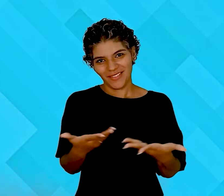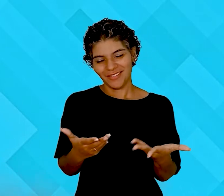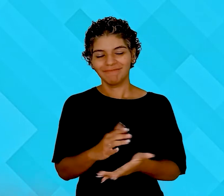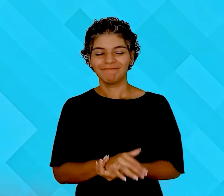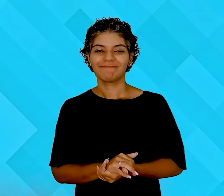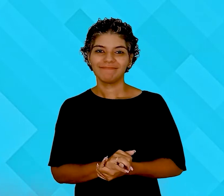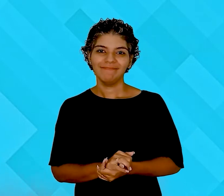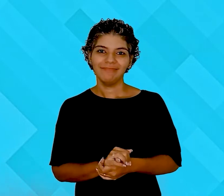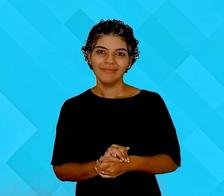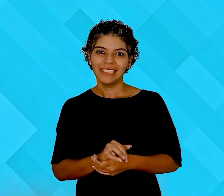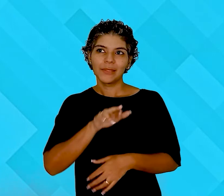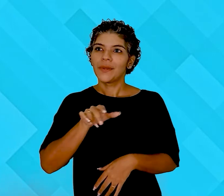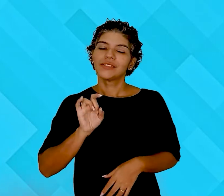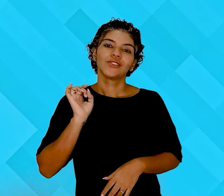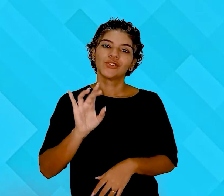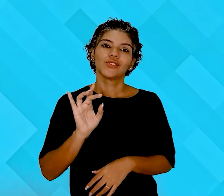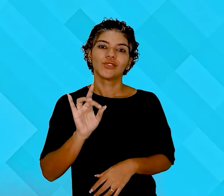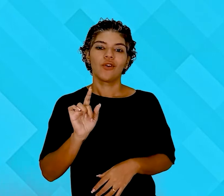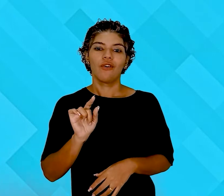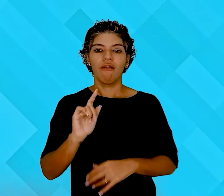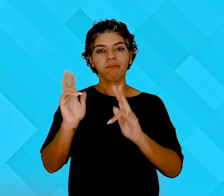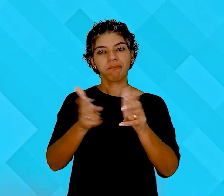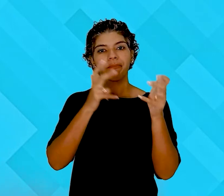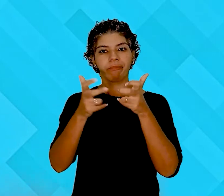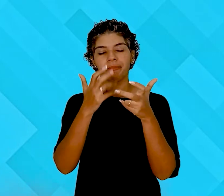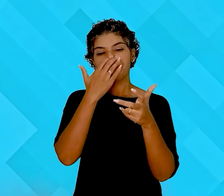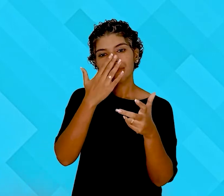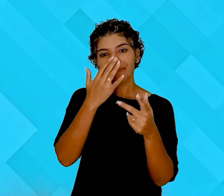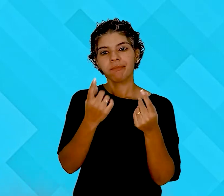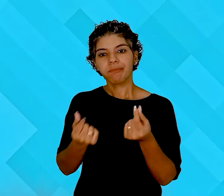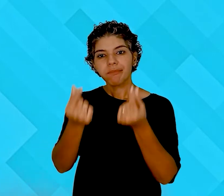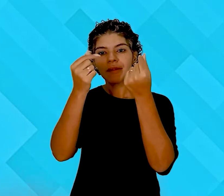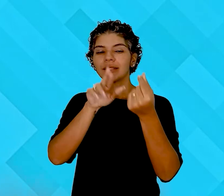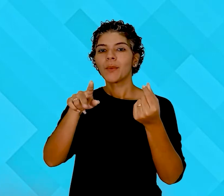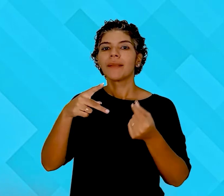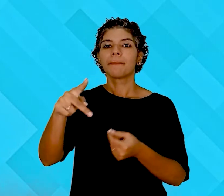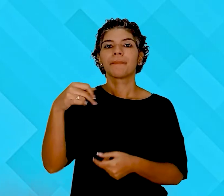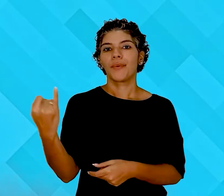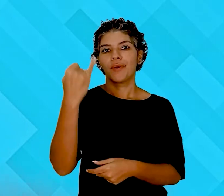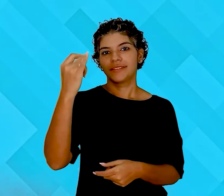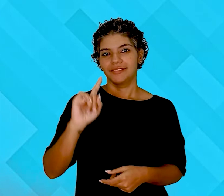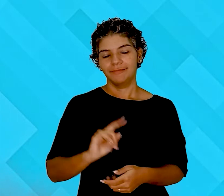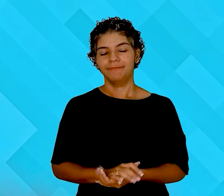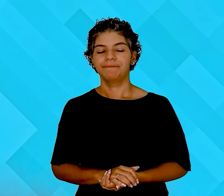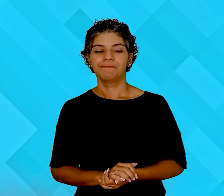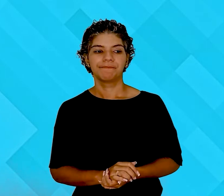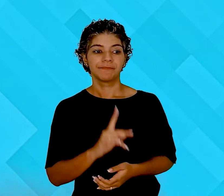Martini, da Martinica Digital, conversamos aqui hoje. Deixa eu falar uma coisa, posso falar uma coisa para juntar? Esqueci completamente de falar. Eu criei